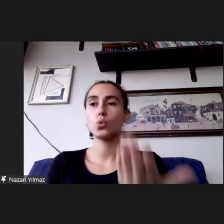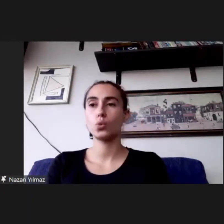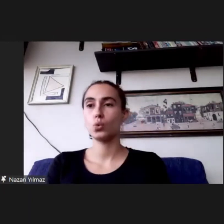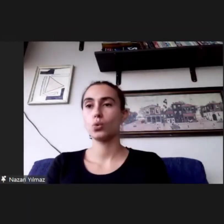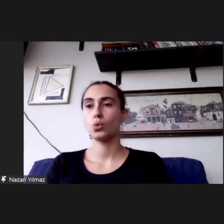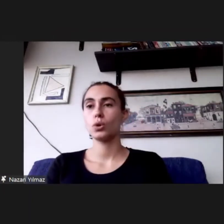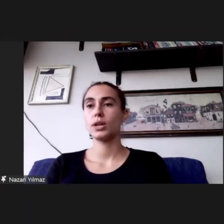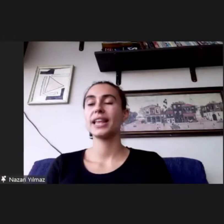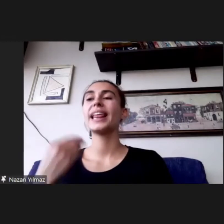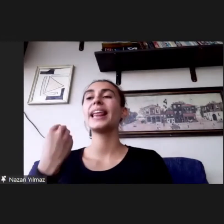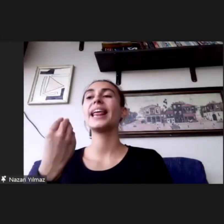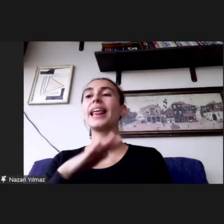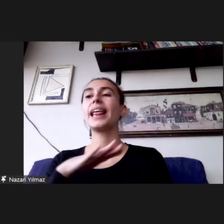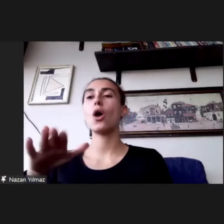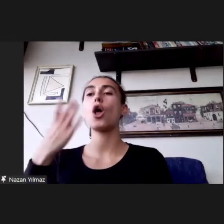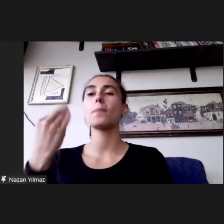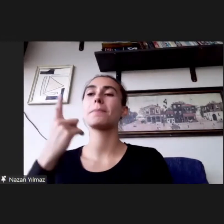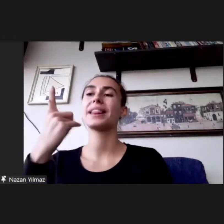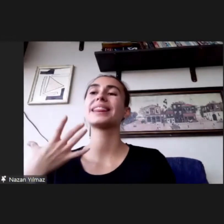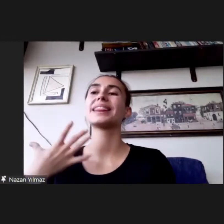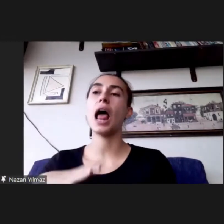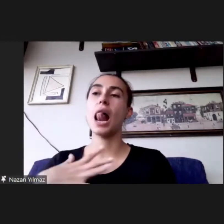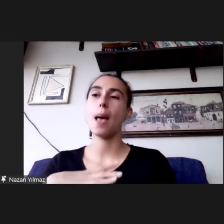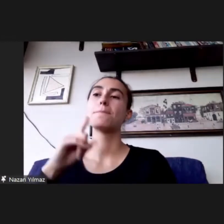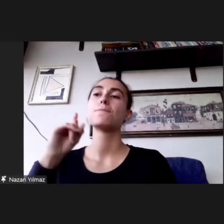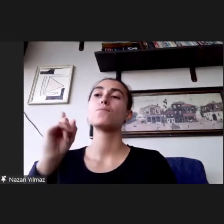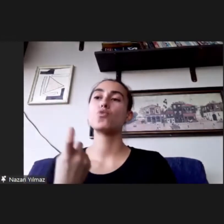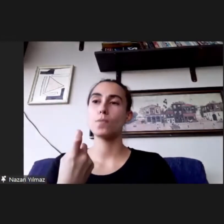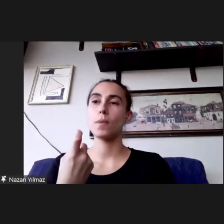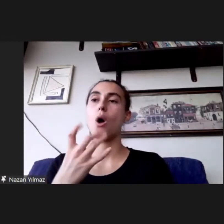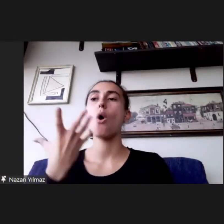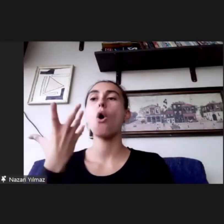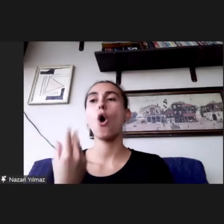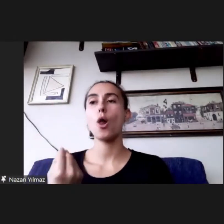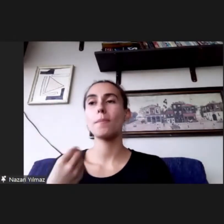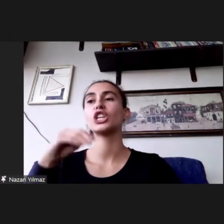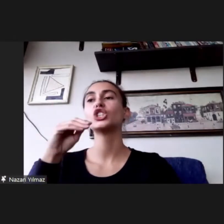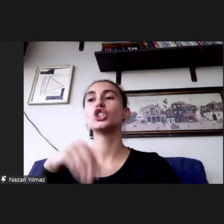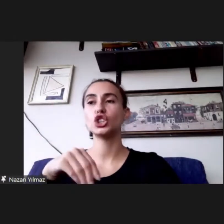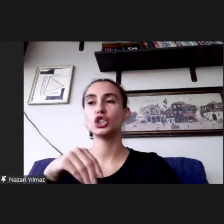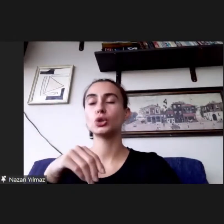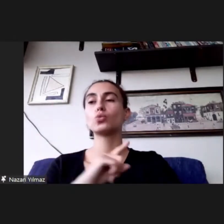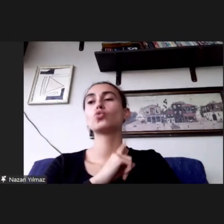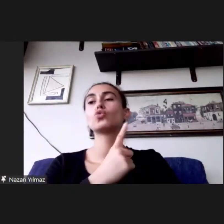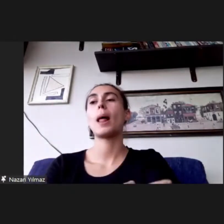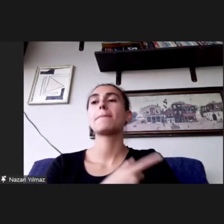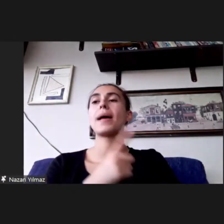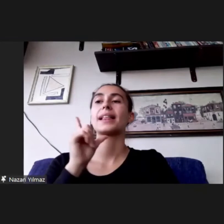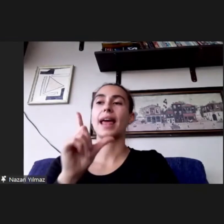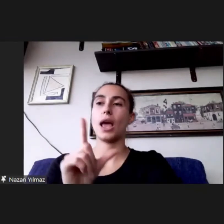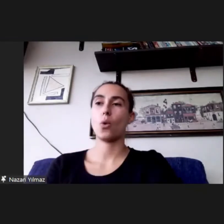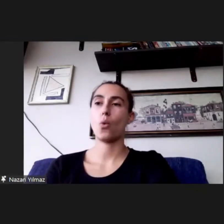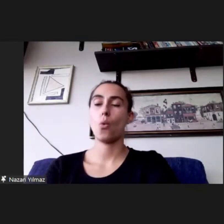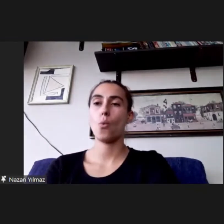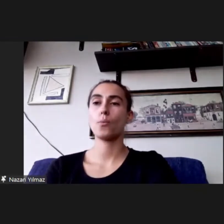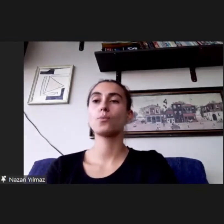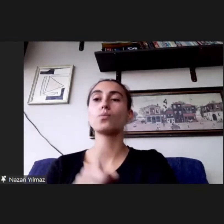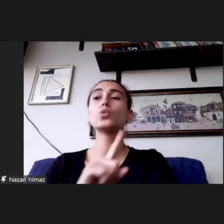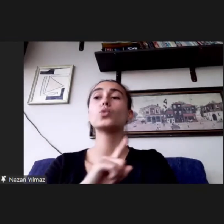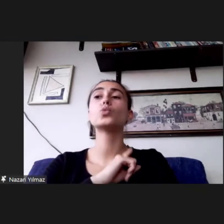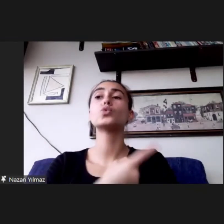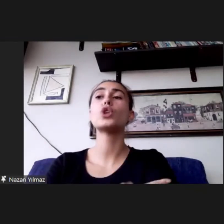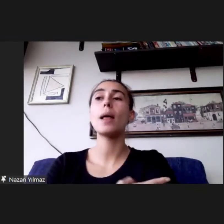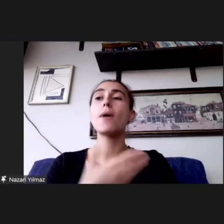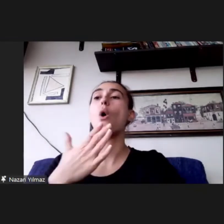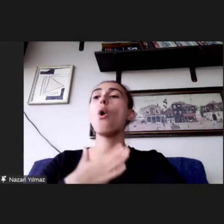eğitimin iyileştirilmesi için bir talepte bulunabilir halde olmaları için de güçlenmeleri gerekiyor. Fakat bu güçlenmelerinin önünde